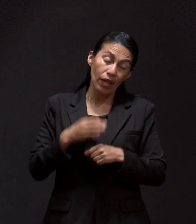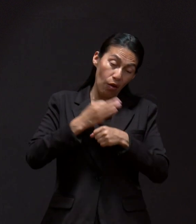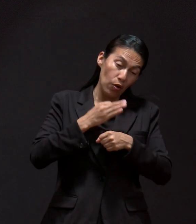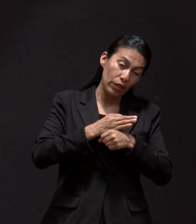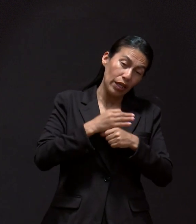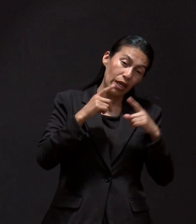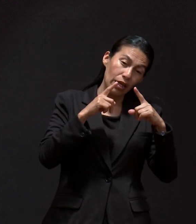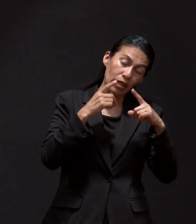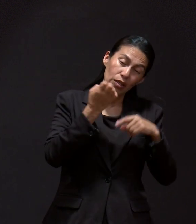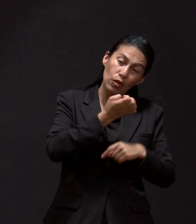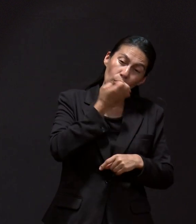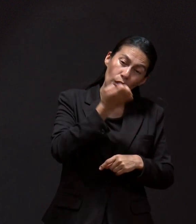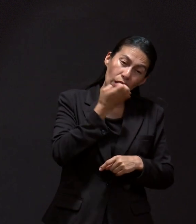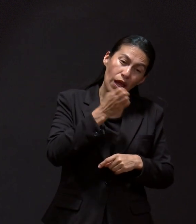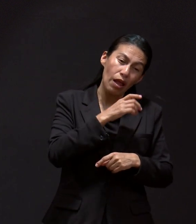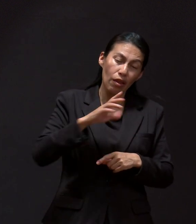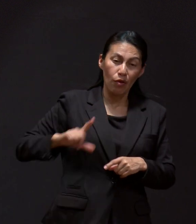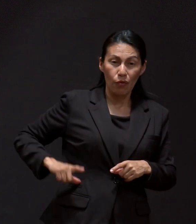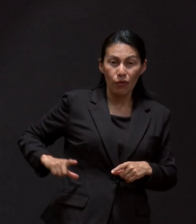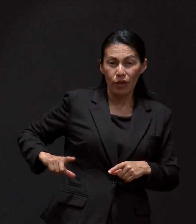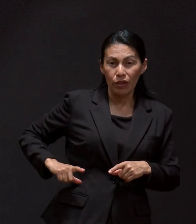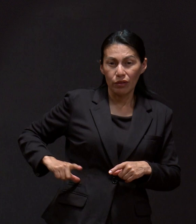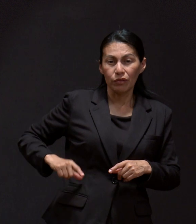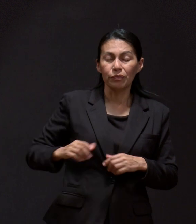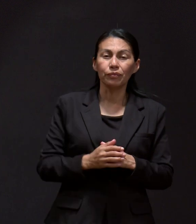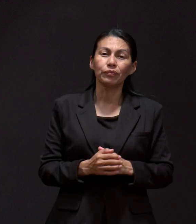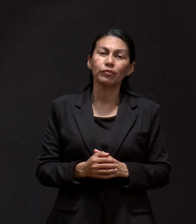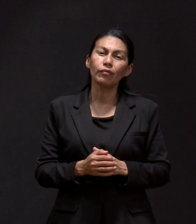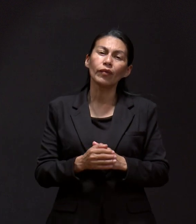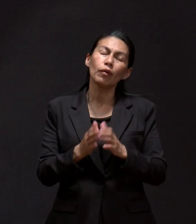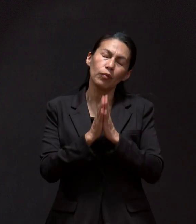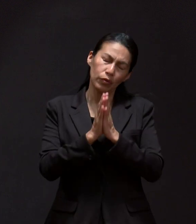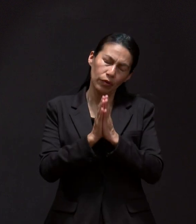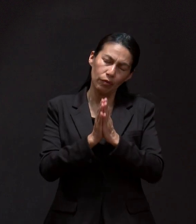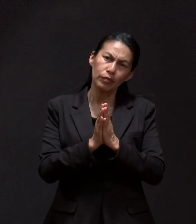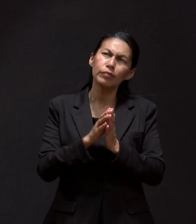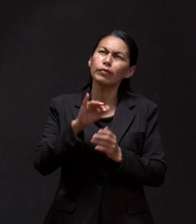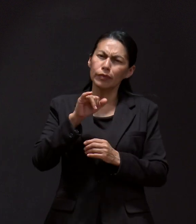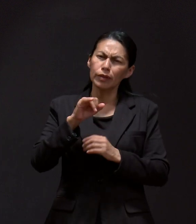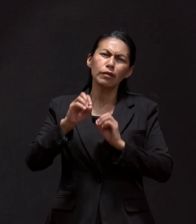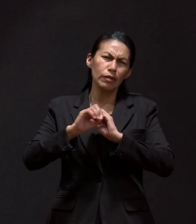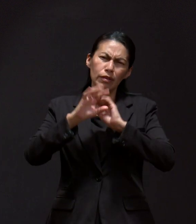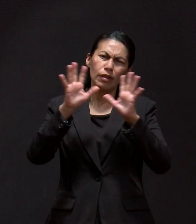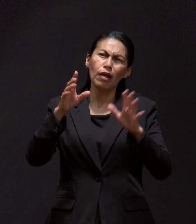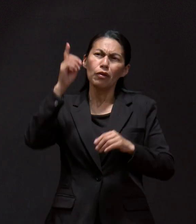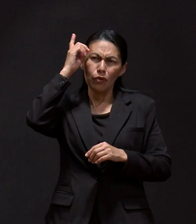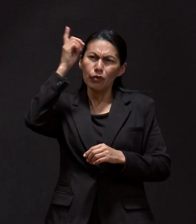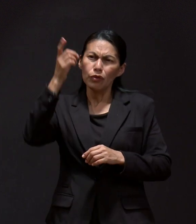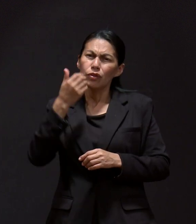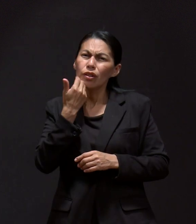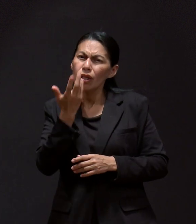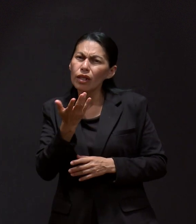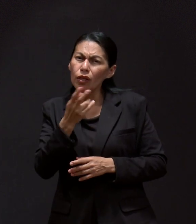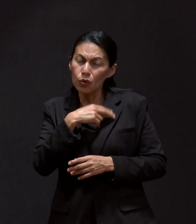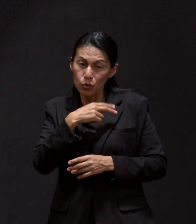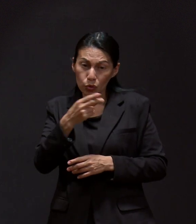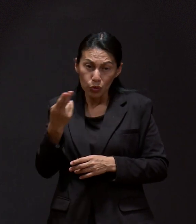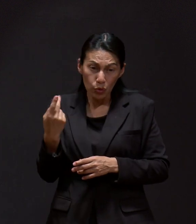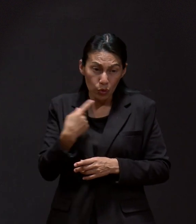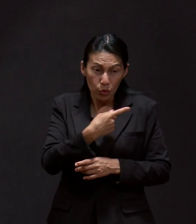pública claro es la voluntad de dios y vamos a estar orando araceli por estos